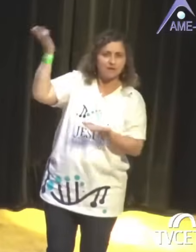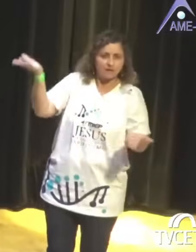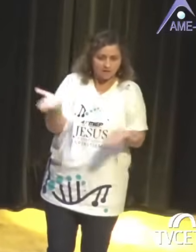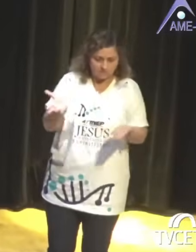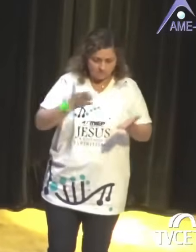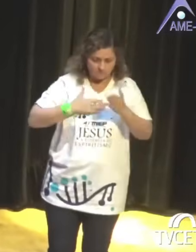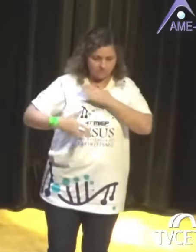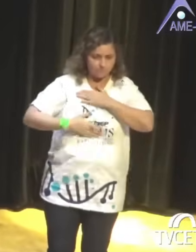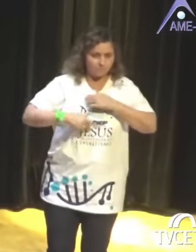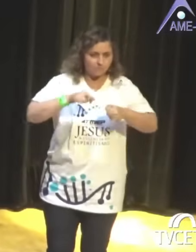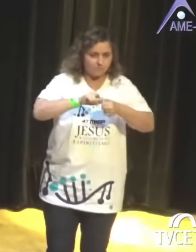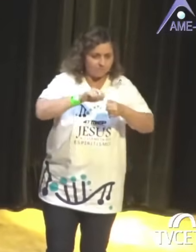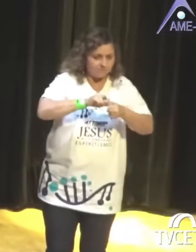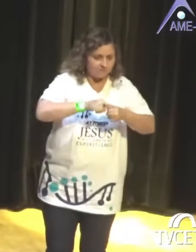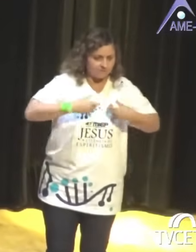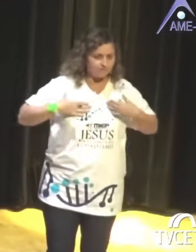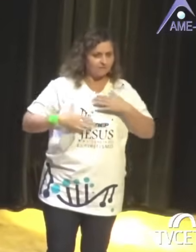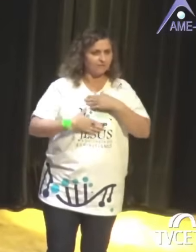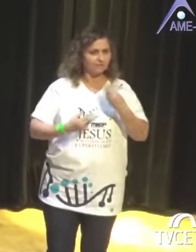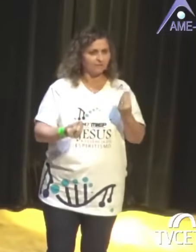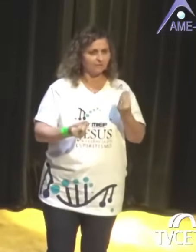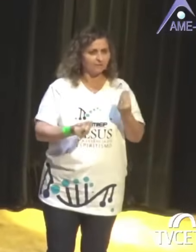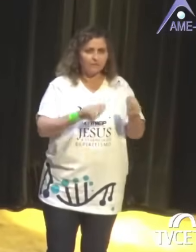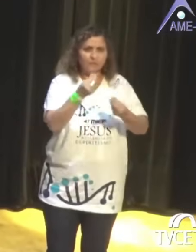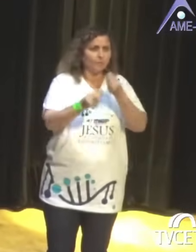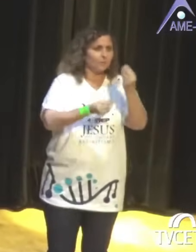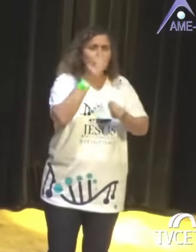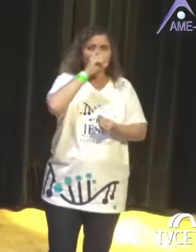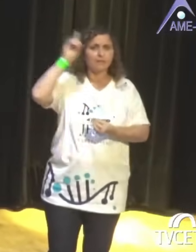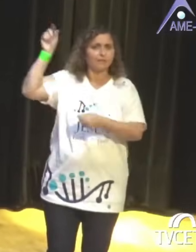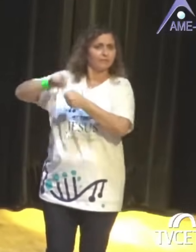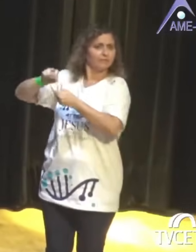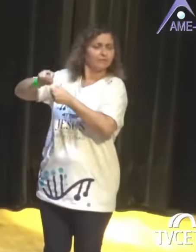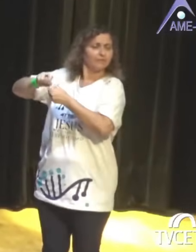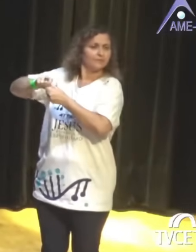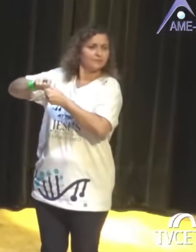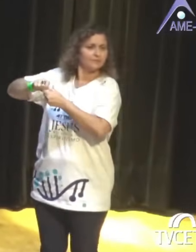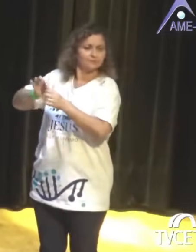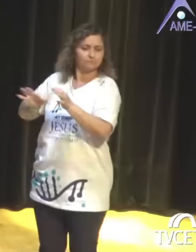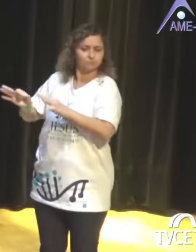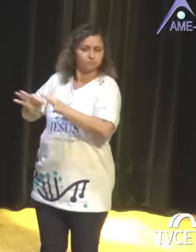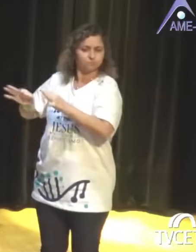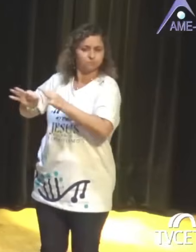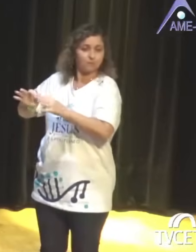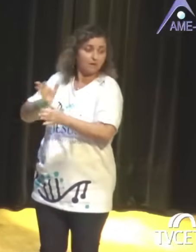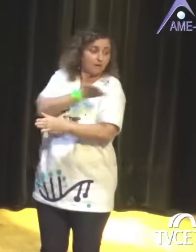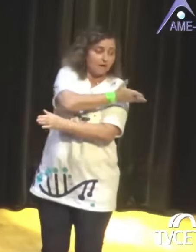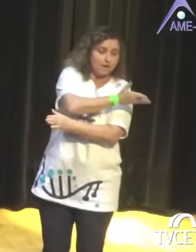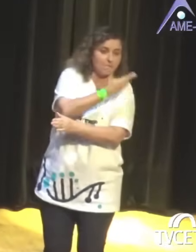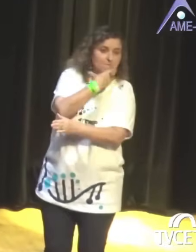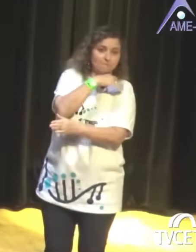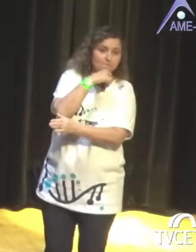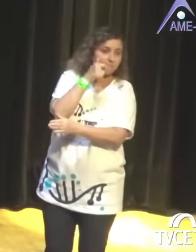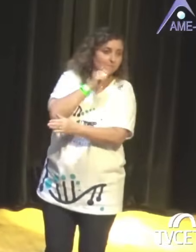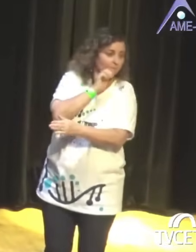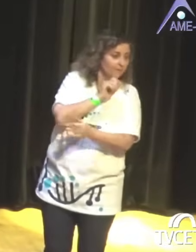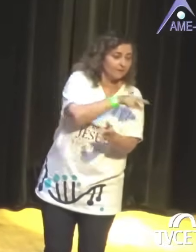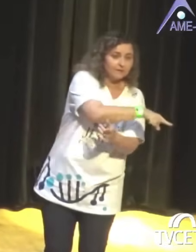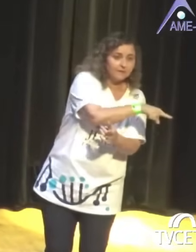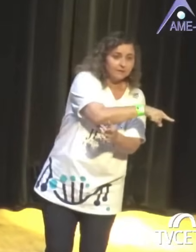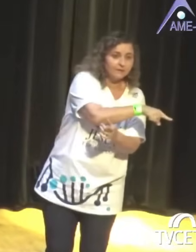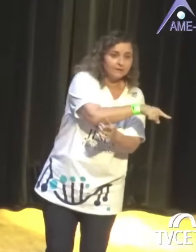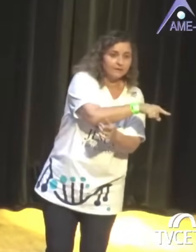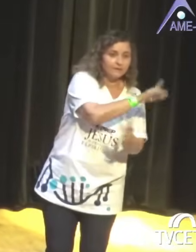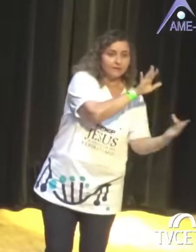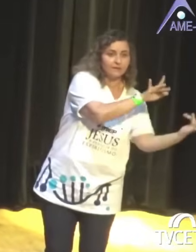momento que meus pais estavam namorando Deus saiu corr criar minha alma porque eu ia ser concebido e